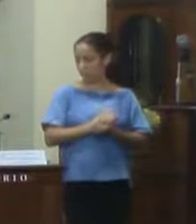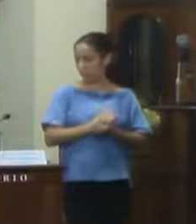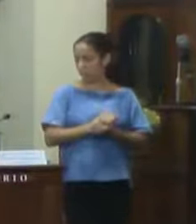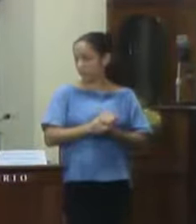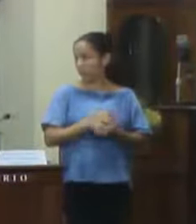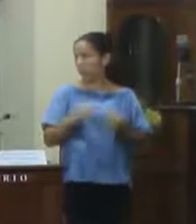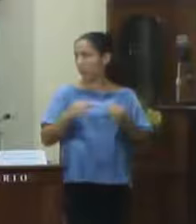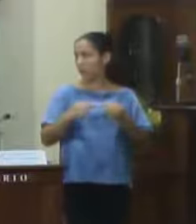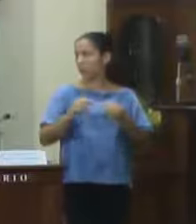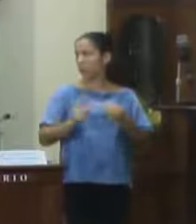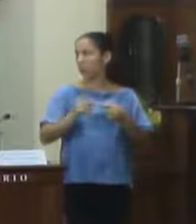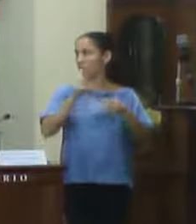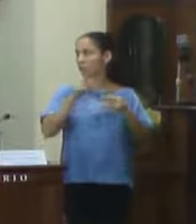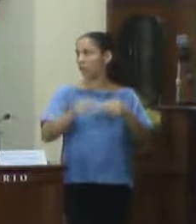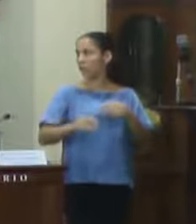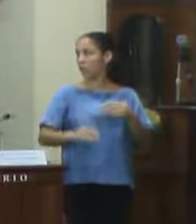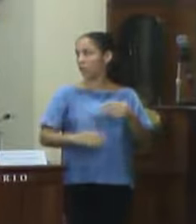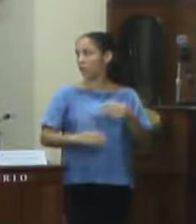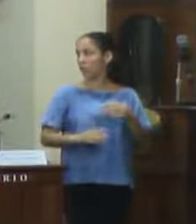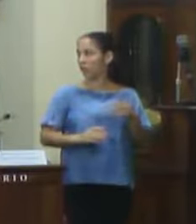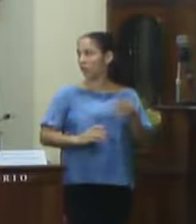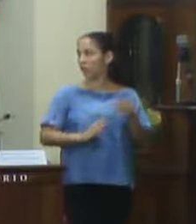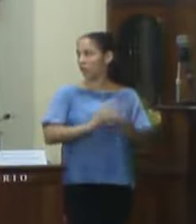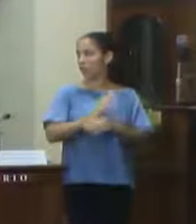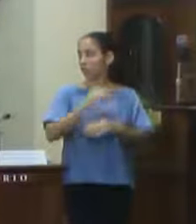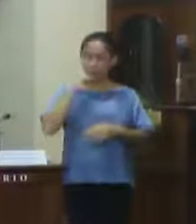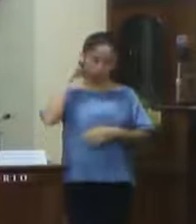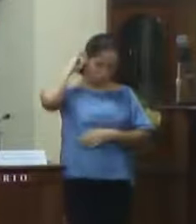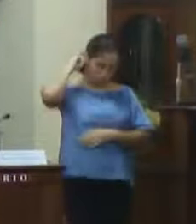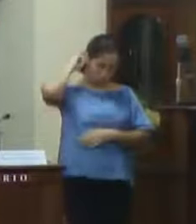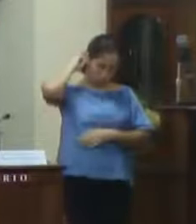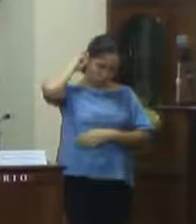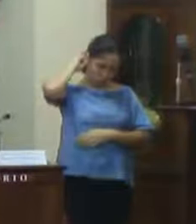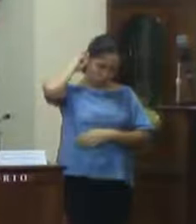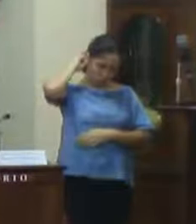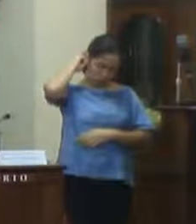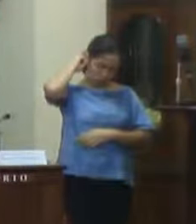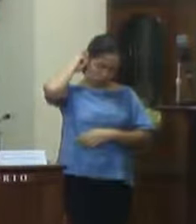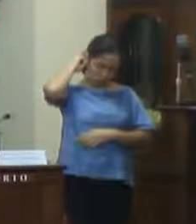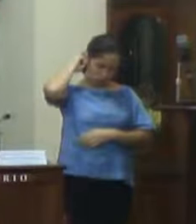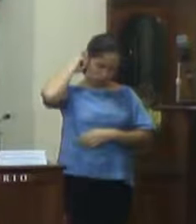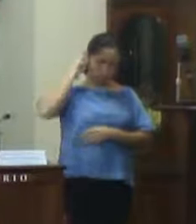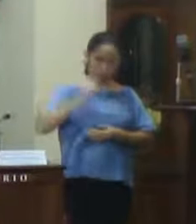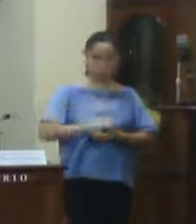Aqueles que concordarem permaneçam como estão. Aprovado.